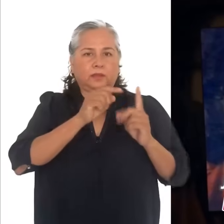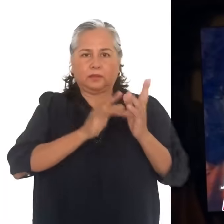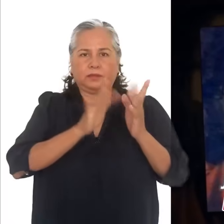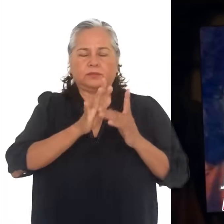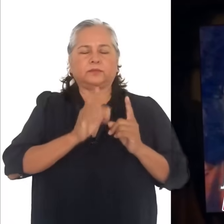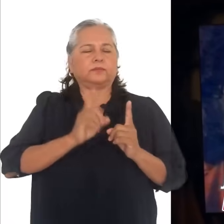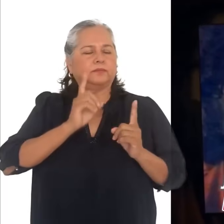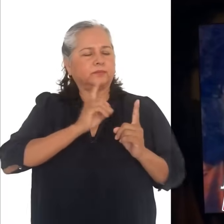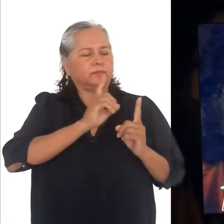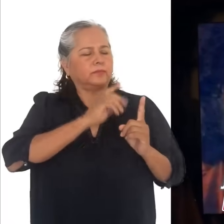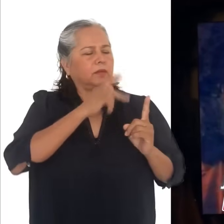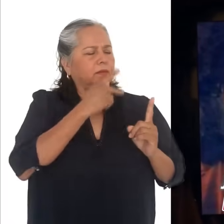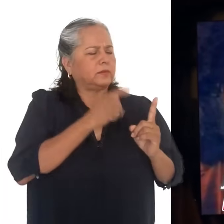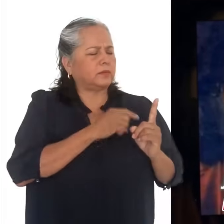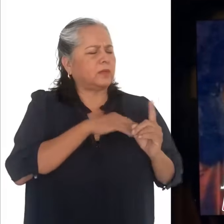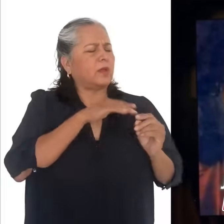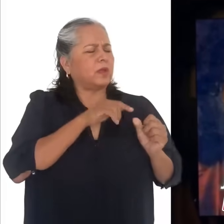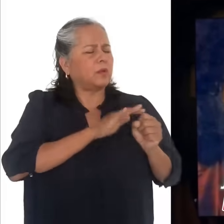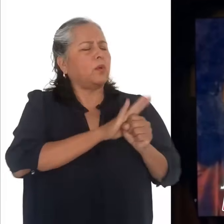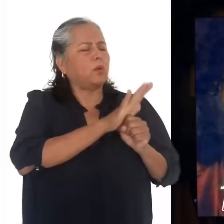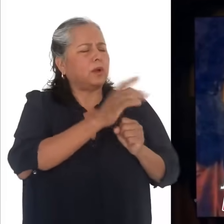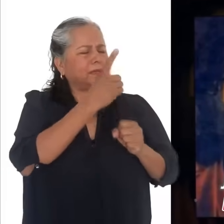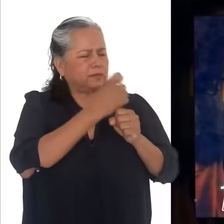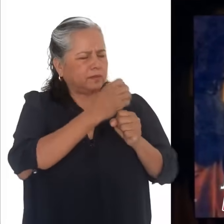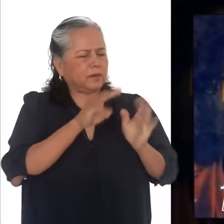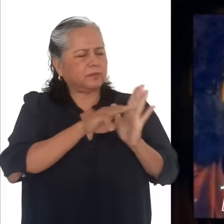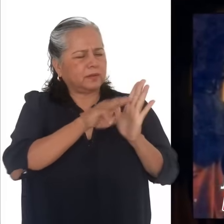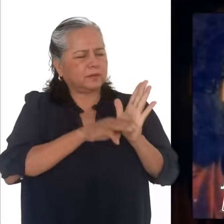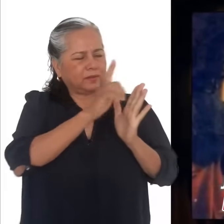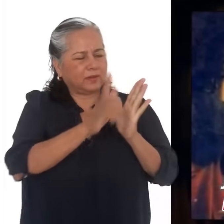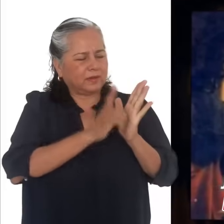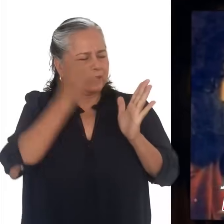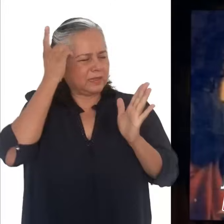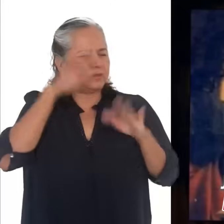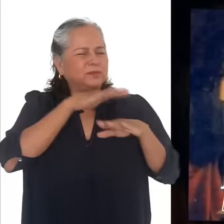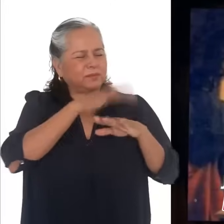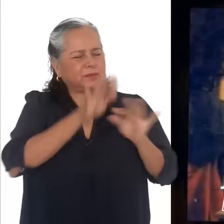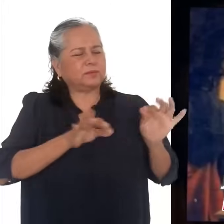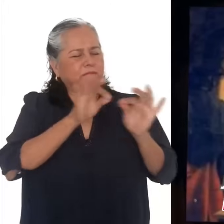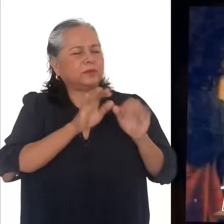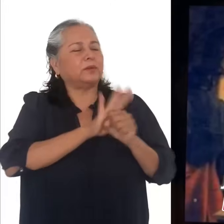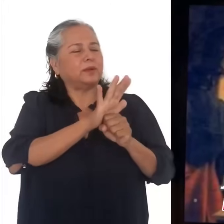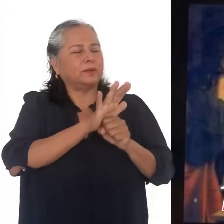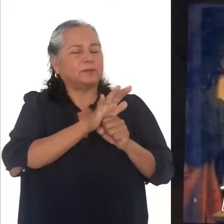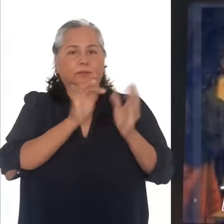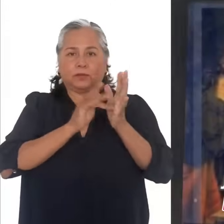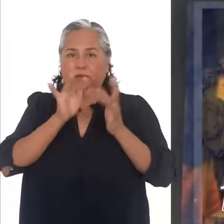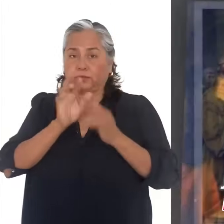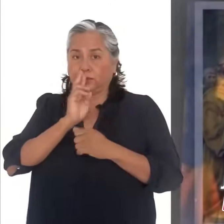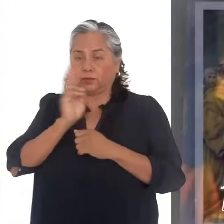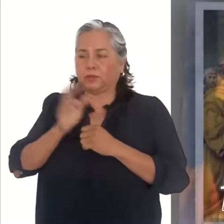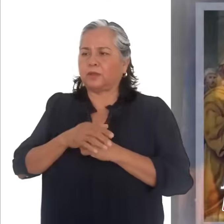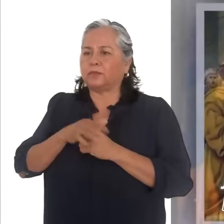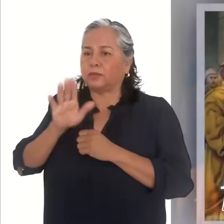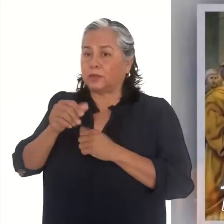preguntó, ¿Cuál es el primero de todos los mandamientos? Jesús le respondió, el primero es,